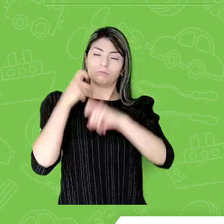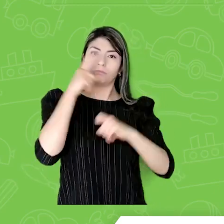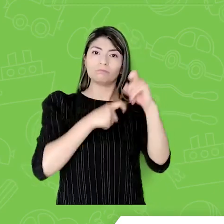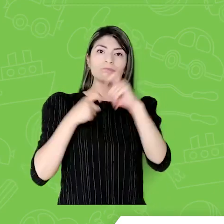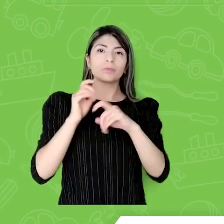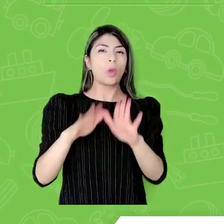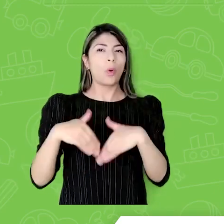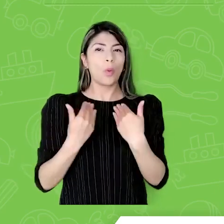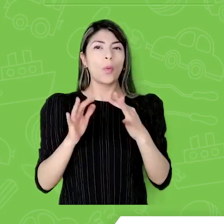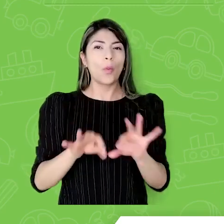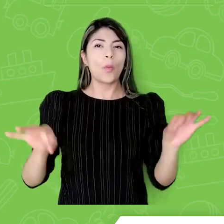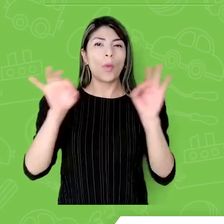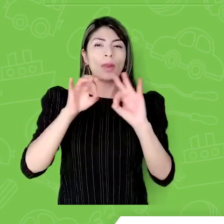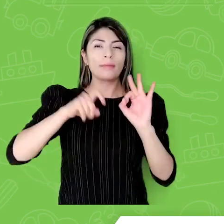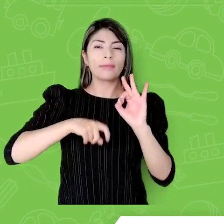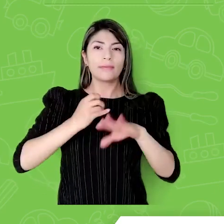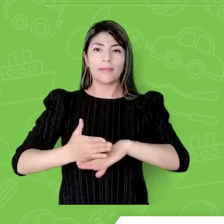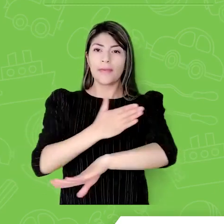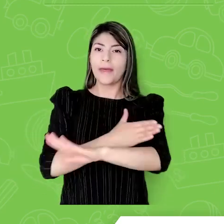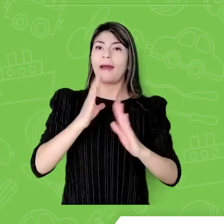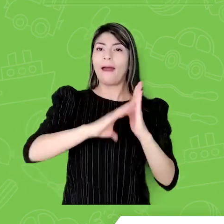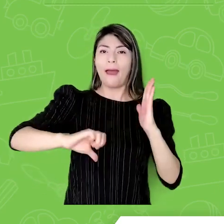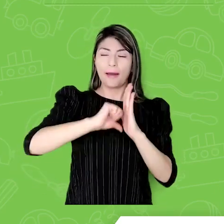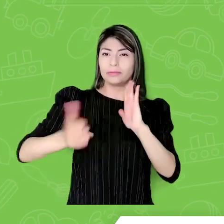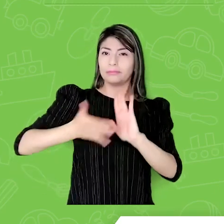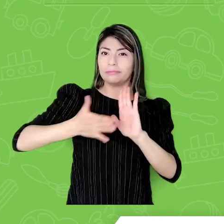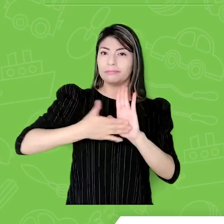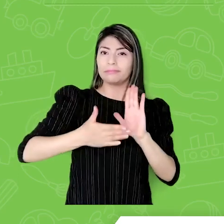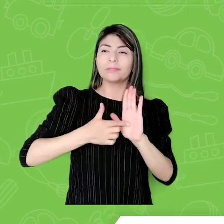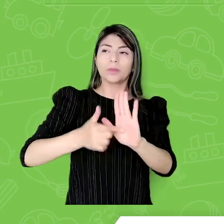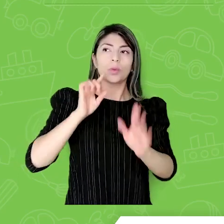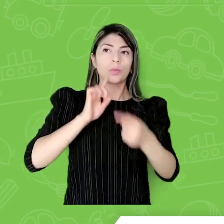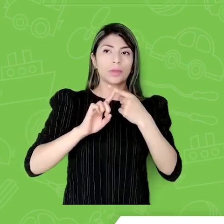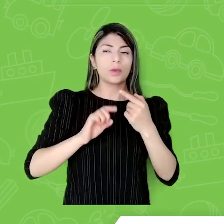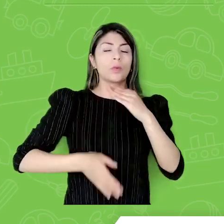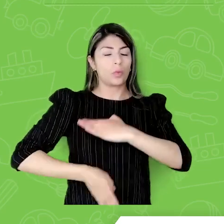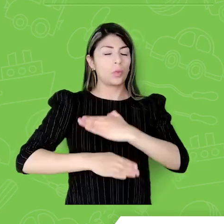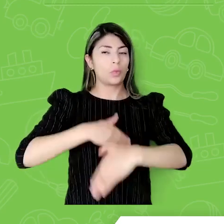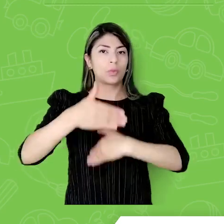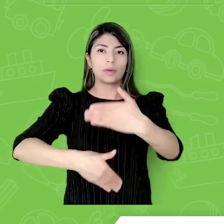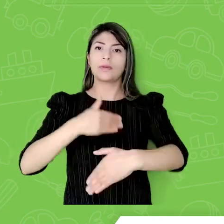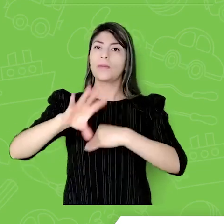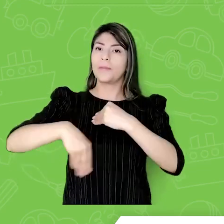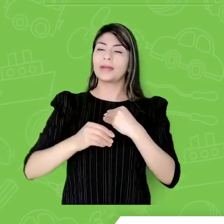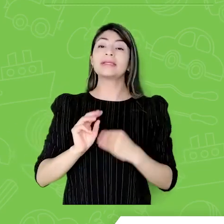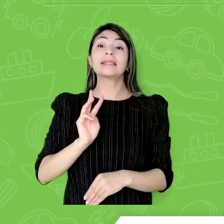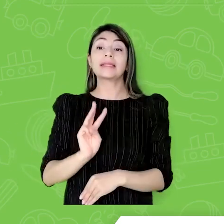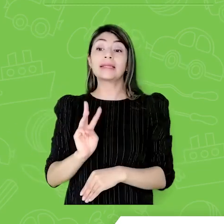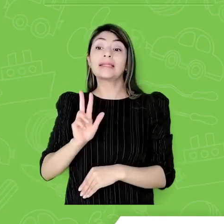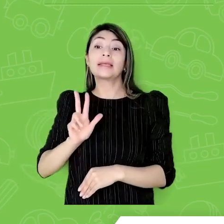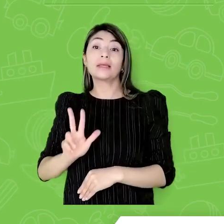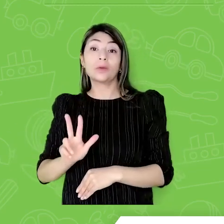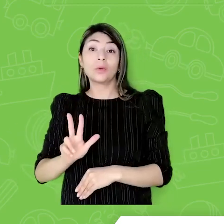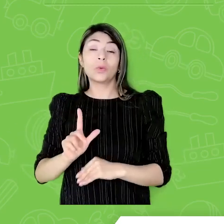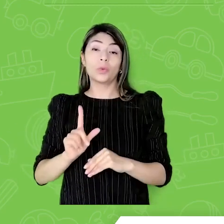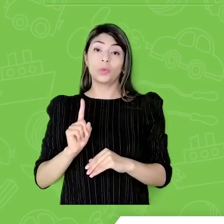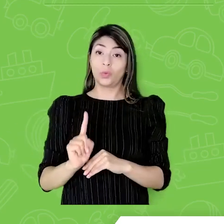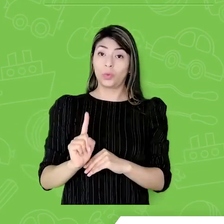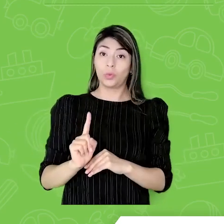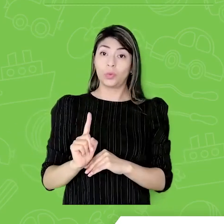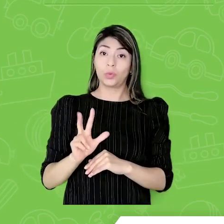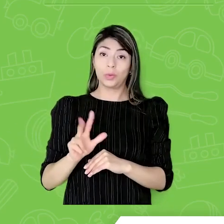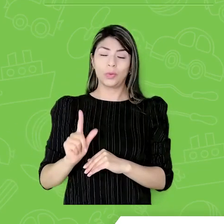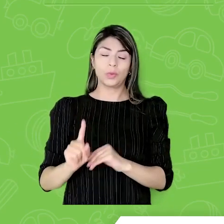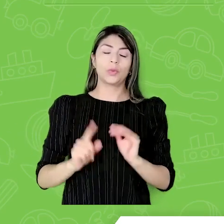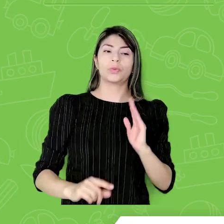la citación de los interesados, de lo cual se deberá dejar la evidencia documental. Artículo 31.